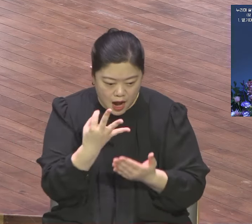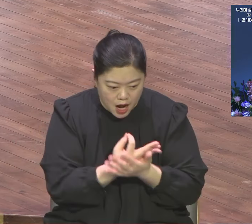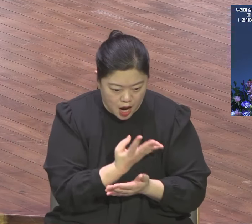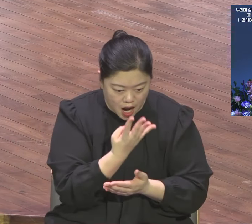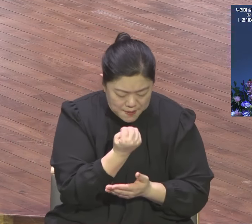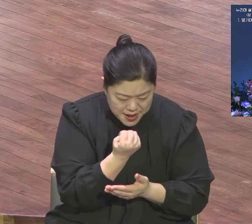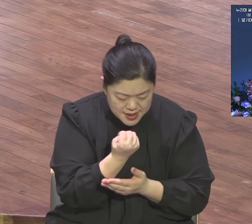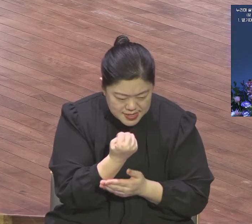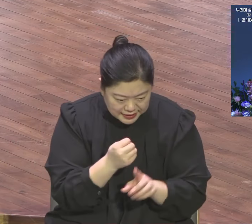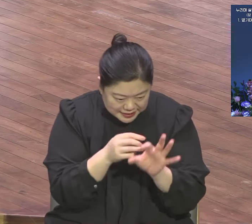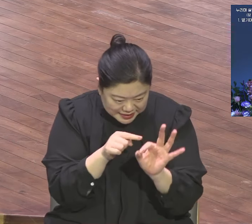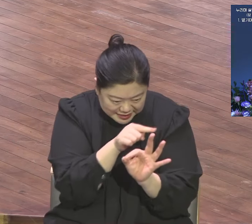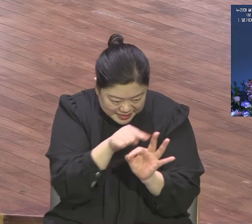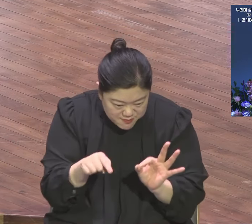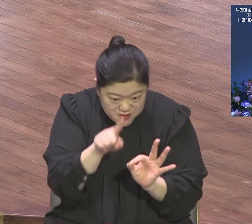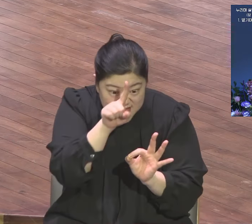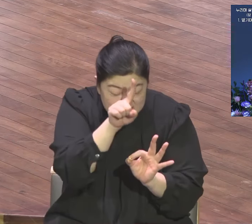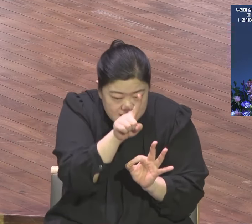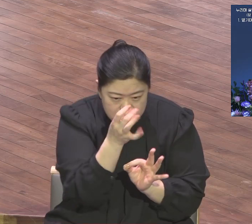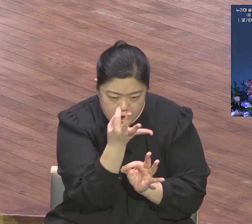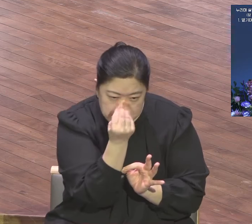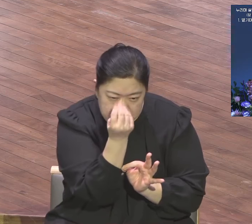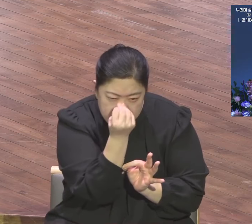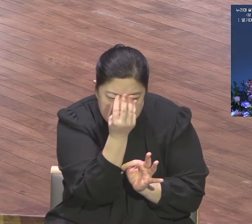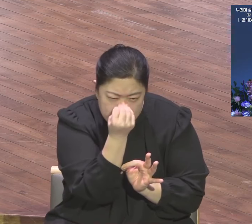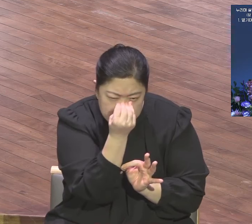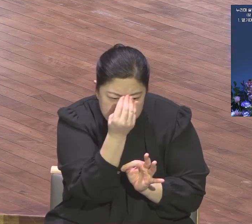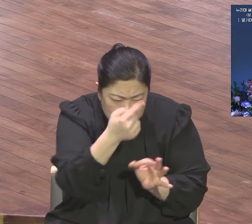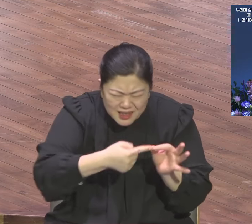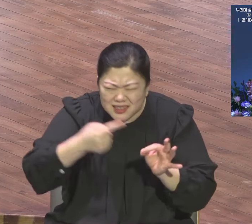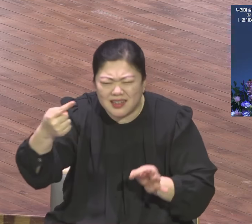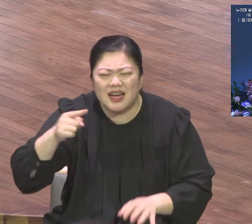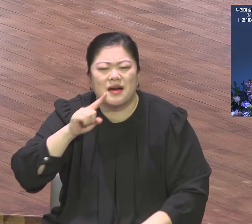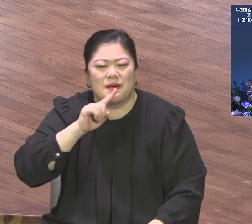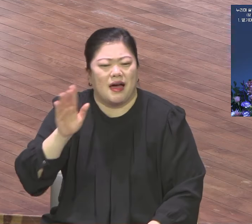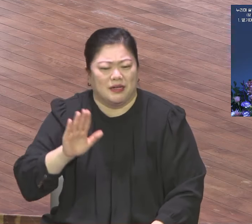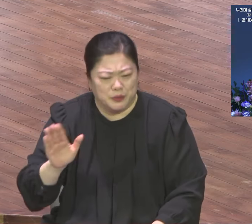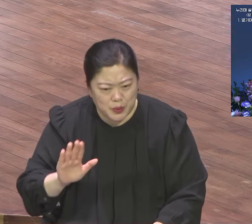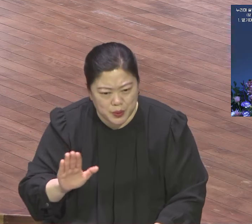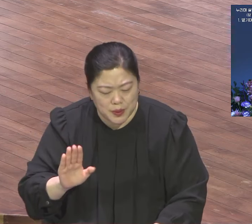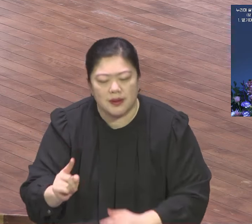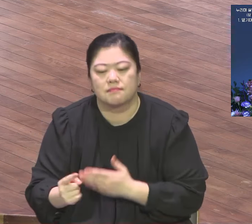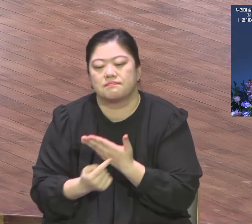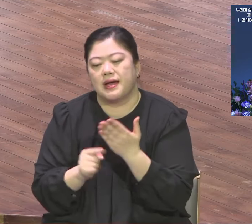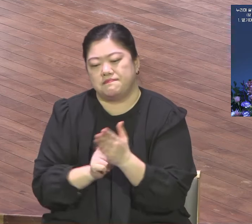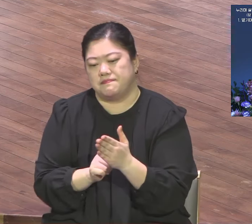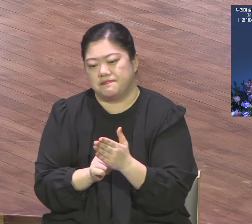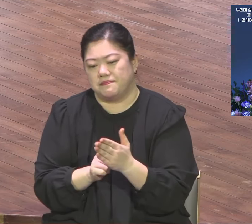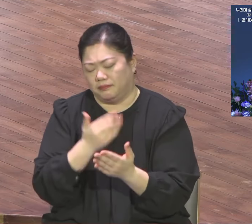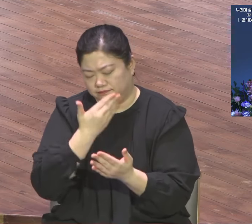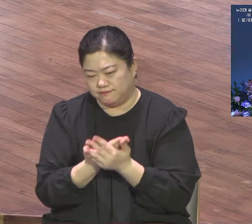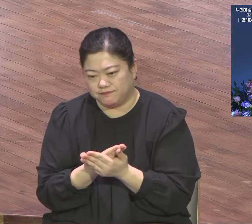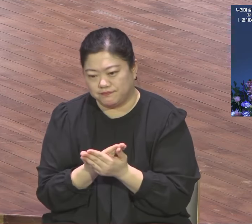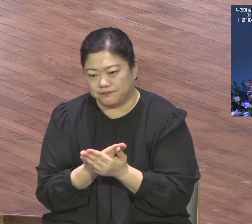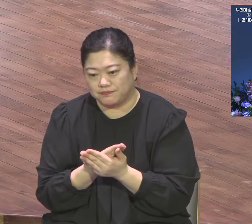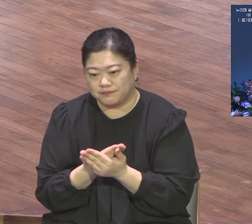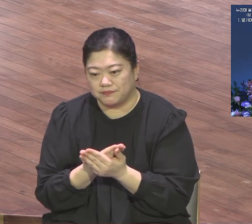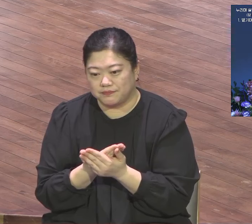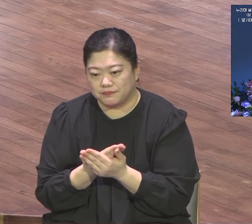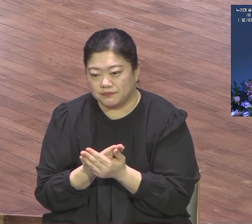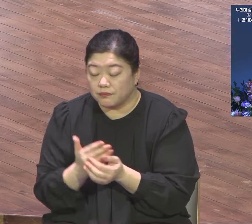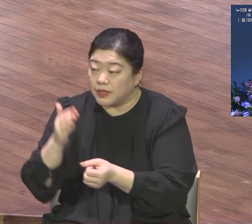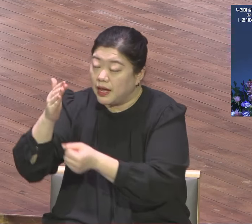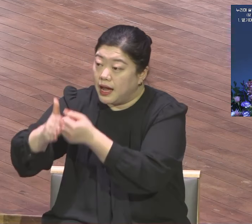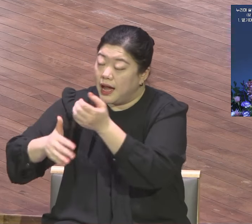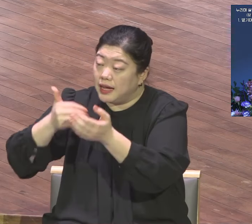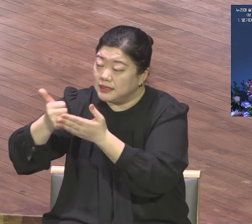11조. 얼렁뚱땅 하자마 대강 아니에요. 온전한 11조 드리고 하나님께서 어떻게